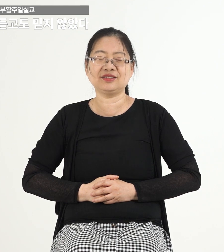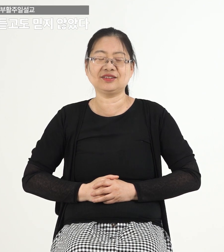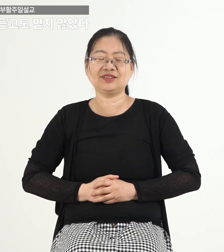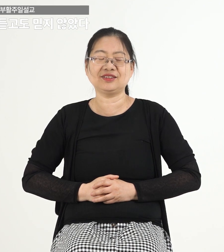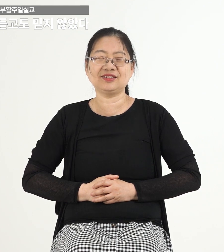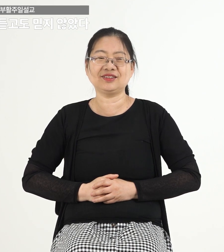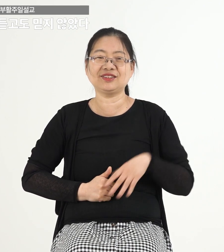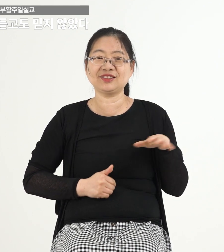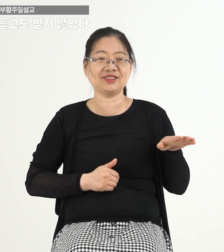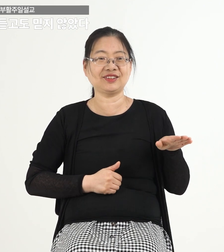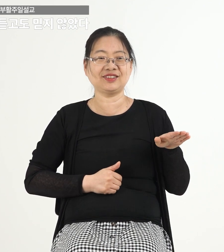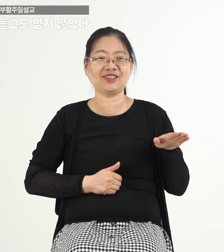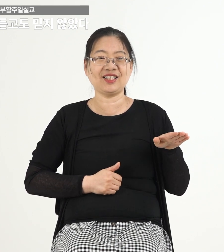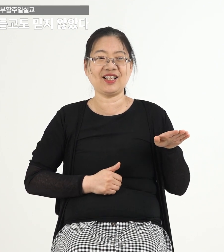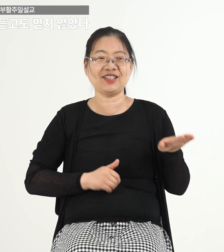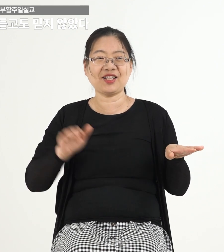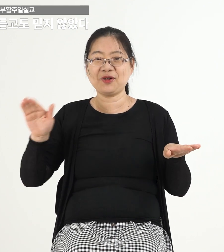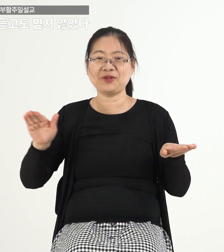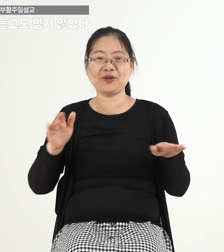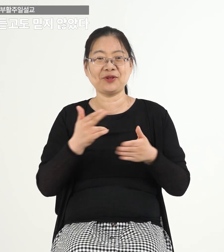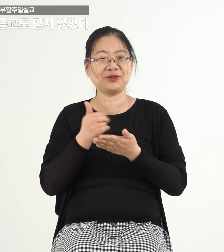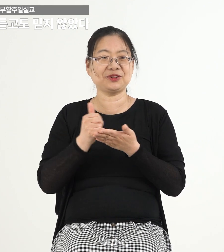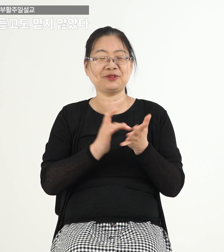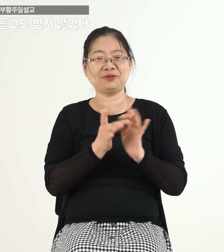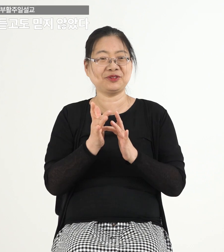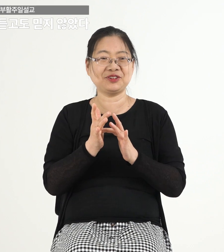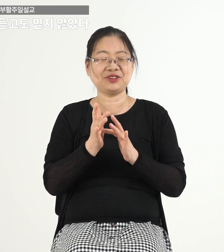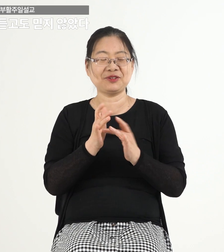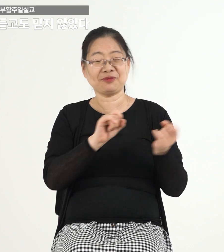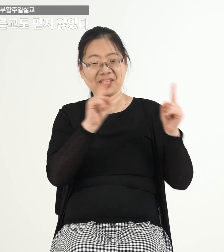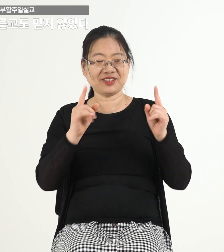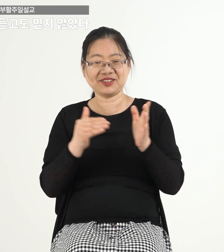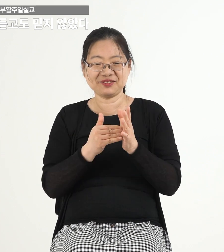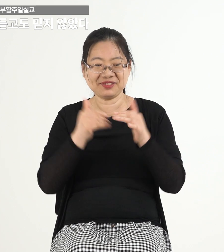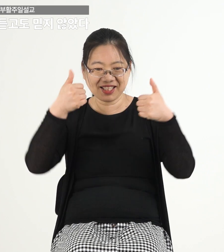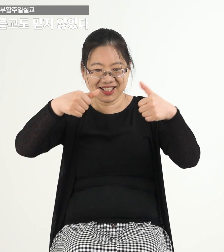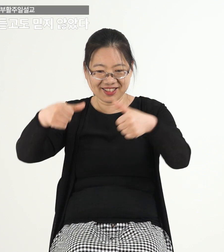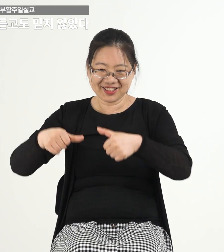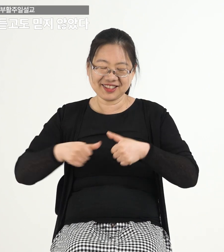주님 부활하셨습니다. 다시 한번 인사하세요. 주님